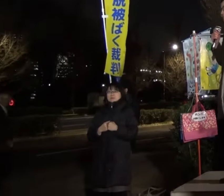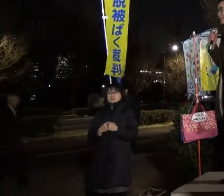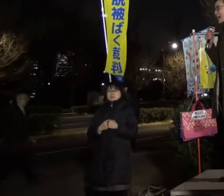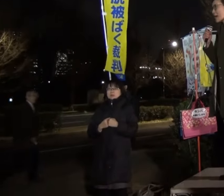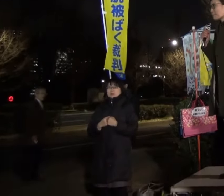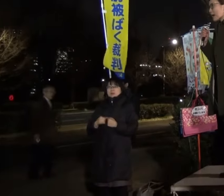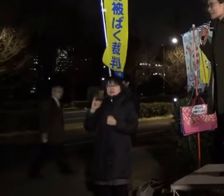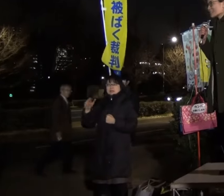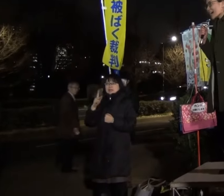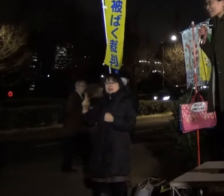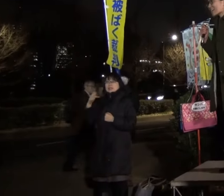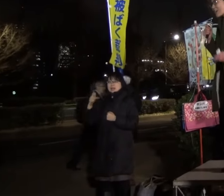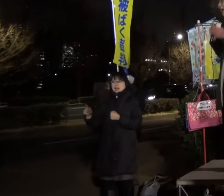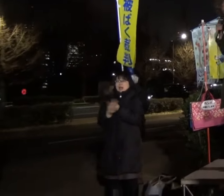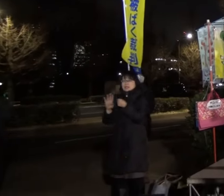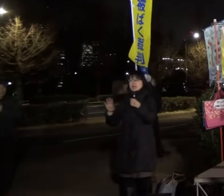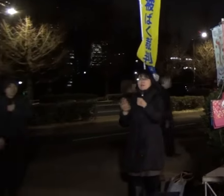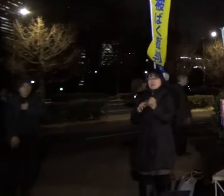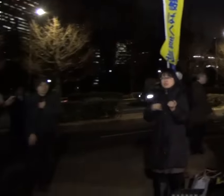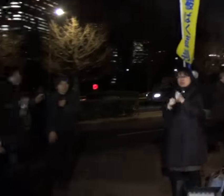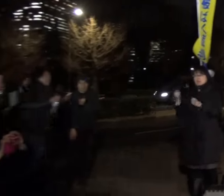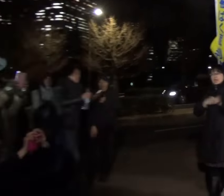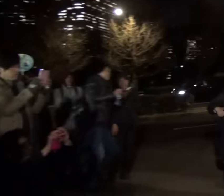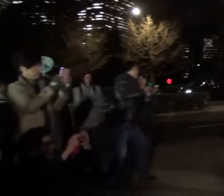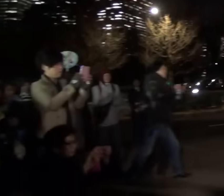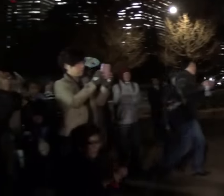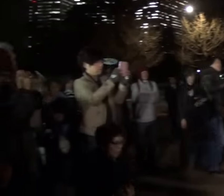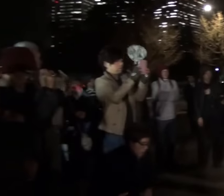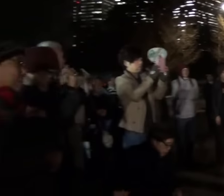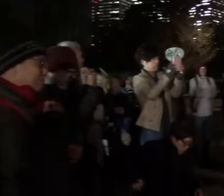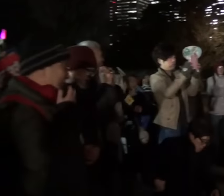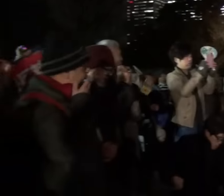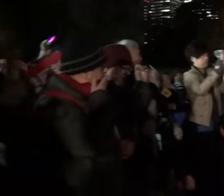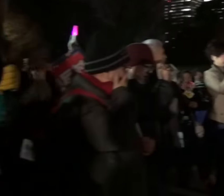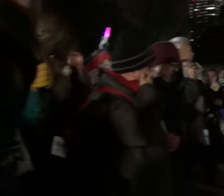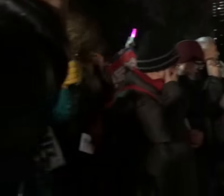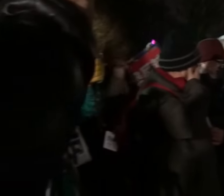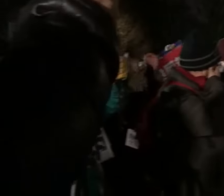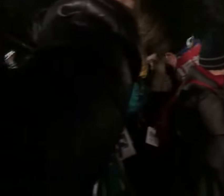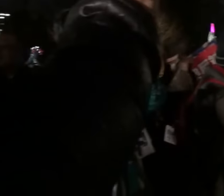伊香田原発再稼働反対、